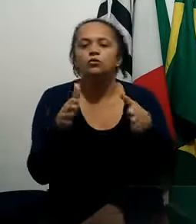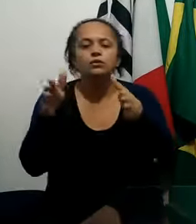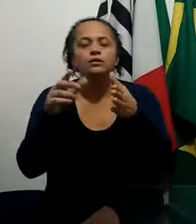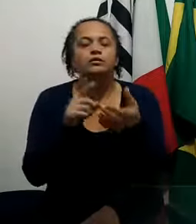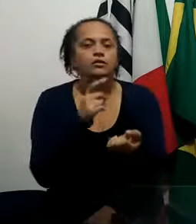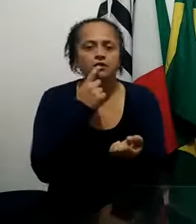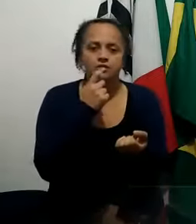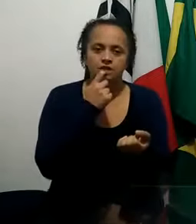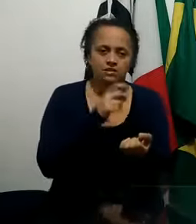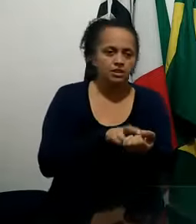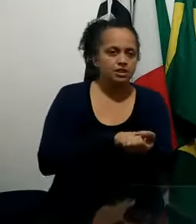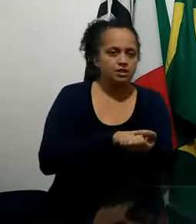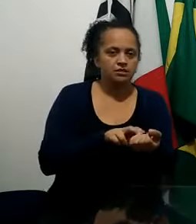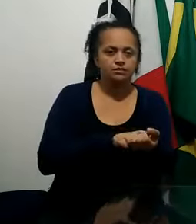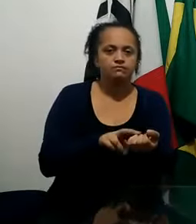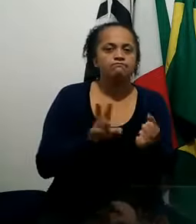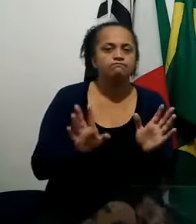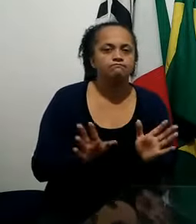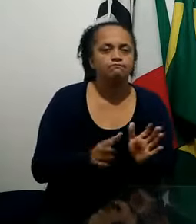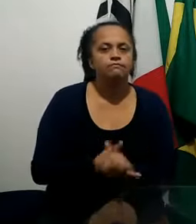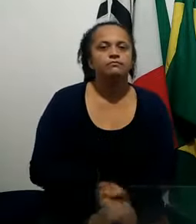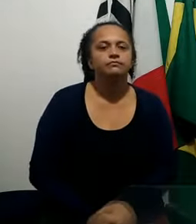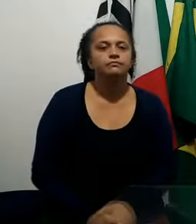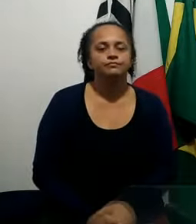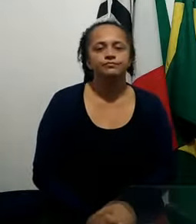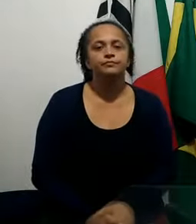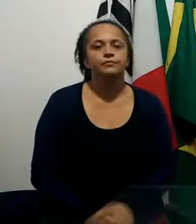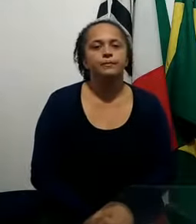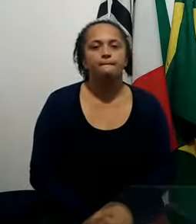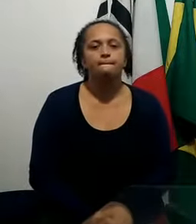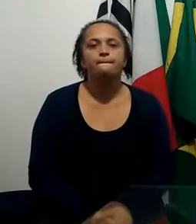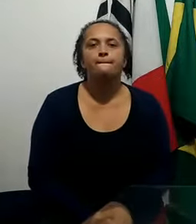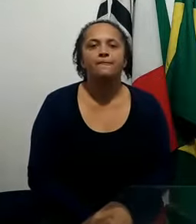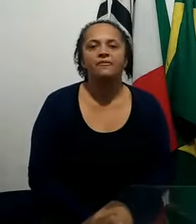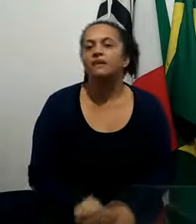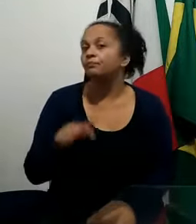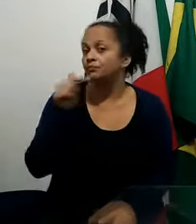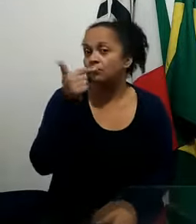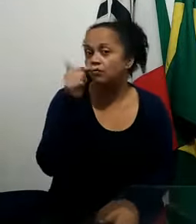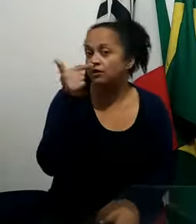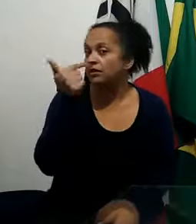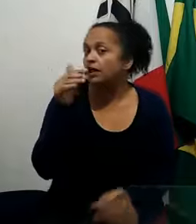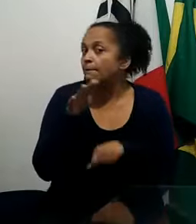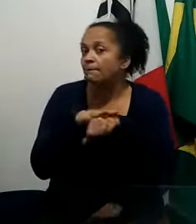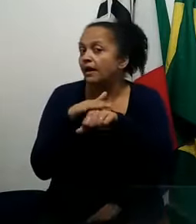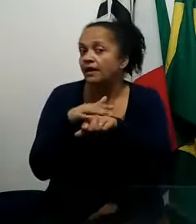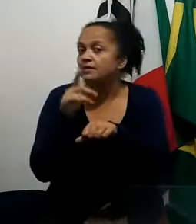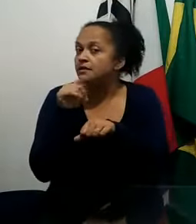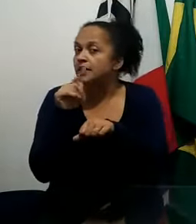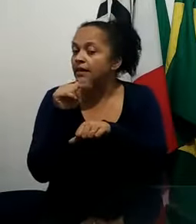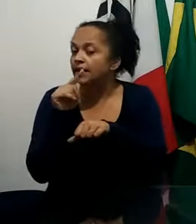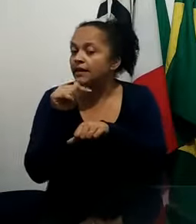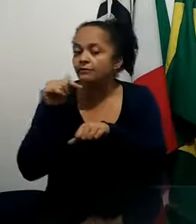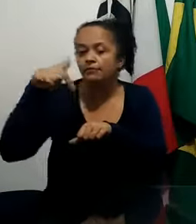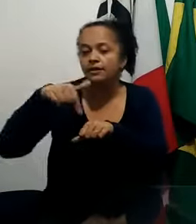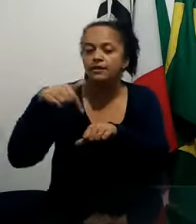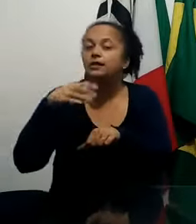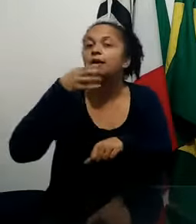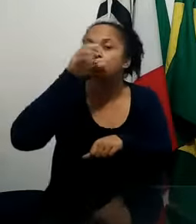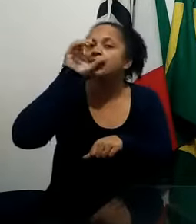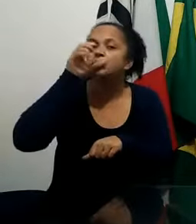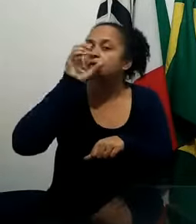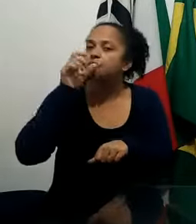sangue sobre eles. Entendeu? E infelizmente não haverá mais água potável, vai estar tudo contaminado